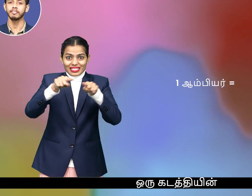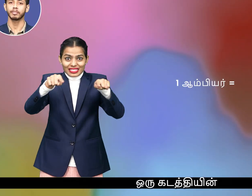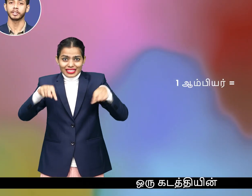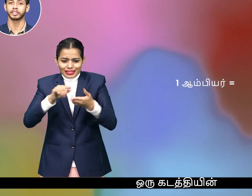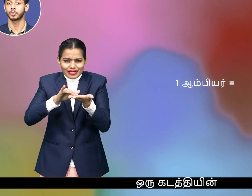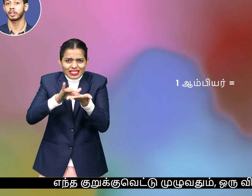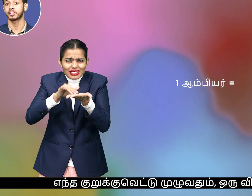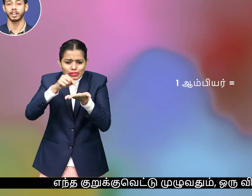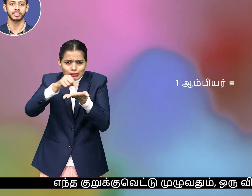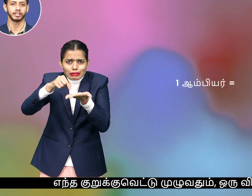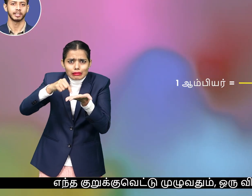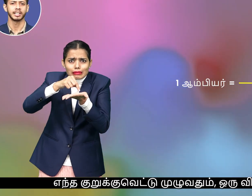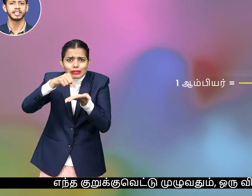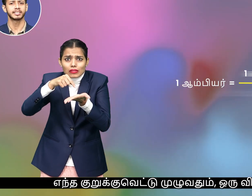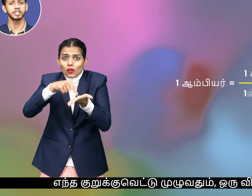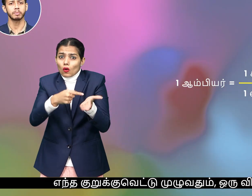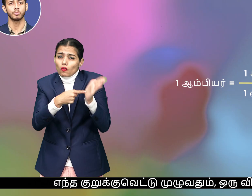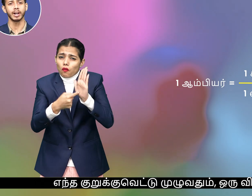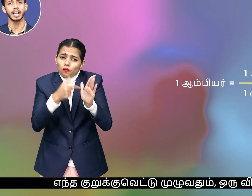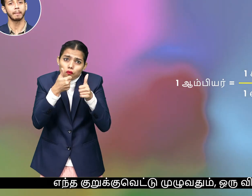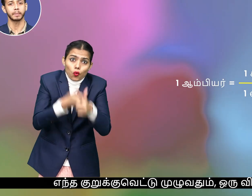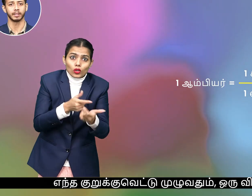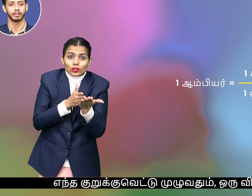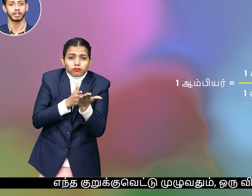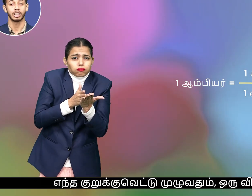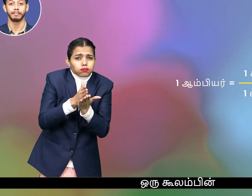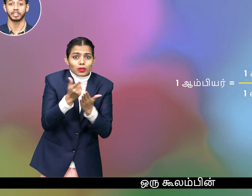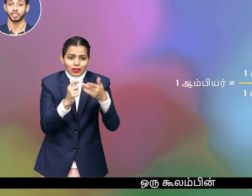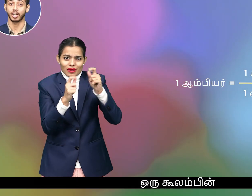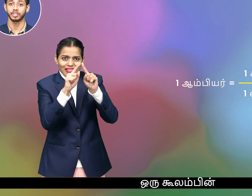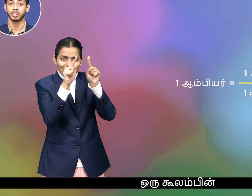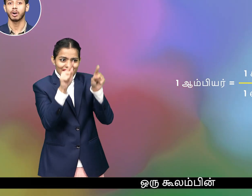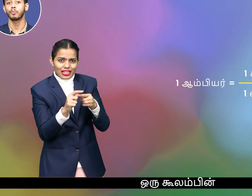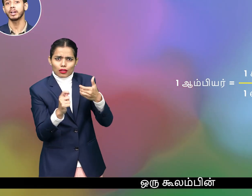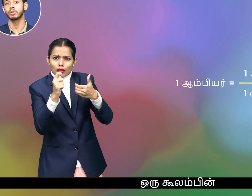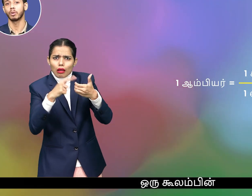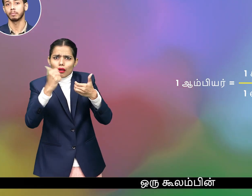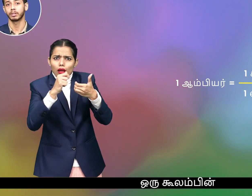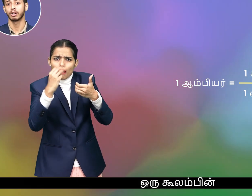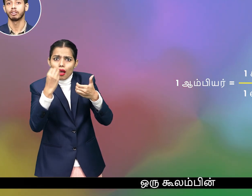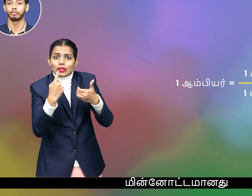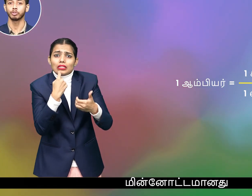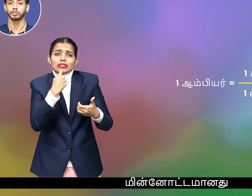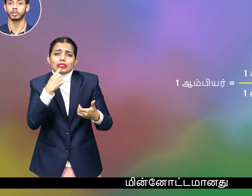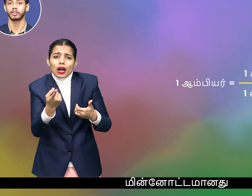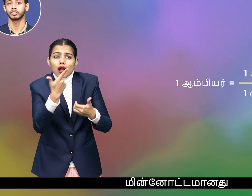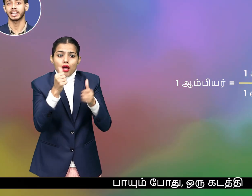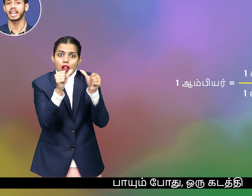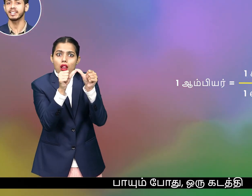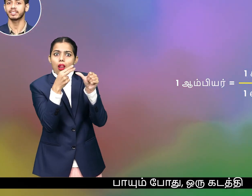ஒரு கடத்தியின் எந்த குறுக்குவெட்டு முழுவதும் ஒரு வினாடியில் ஒரு கூலம்பின்